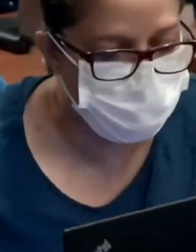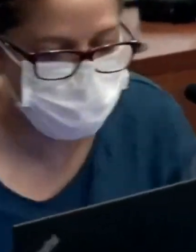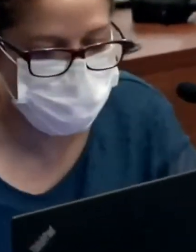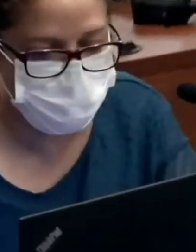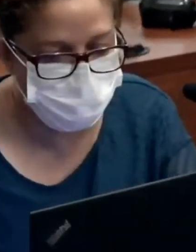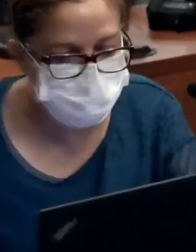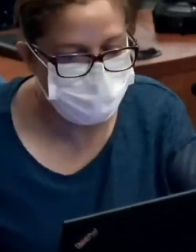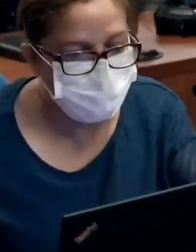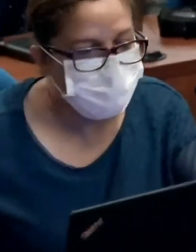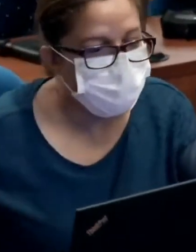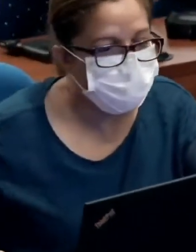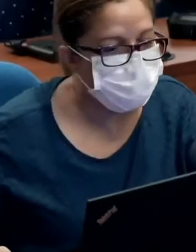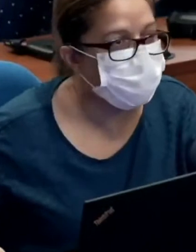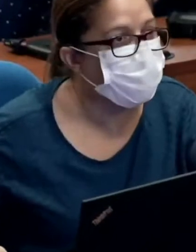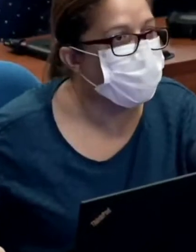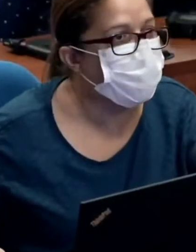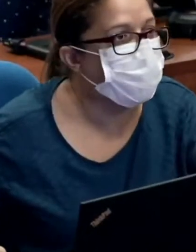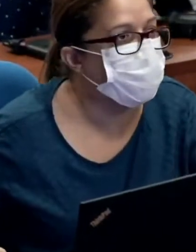Acueducto Alcantarillado.